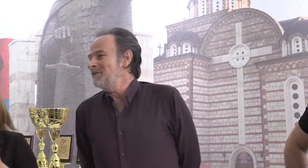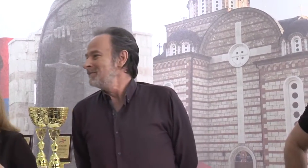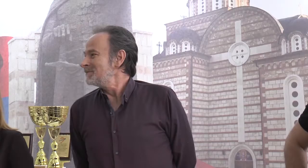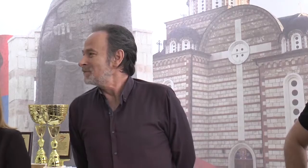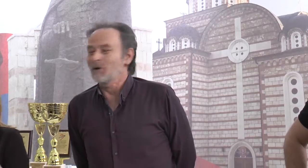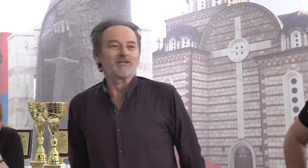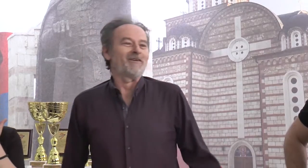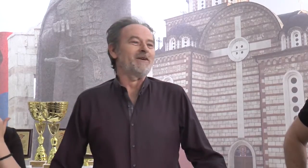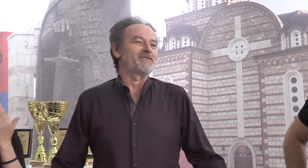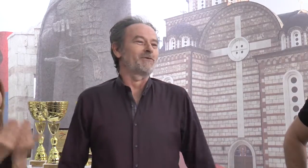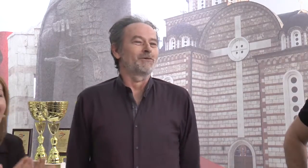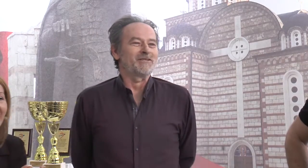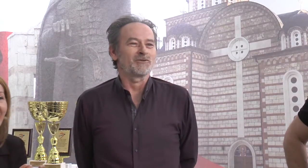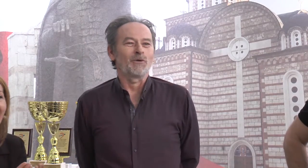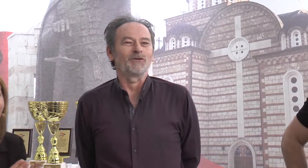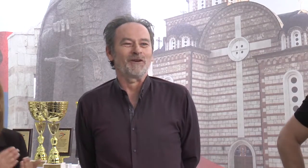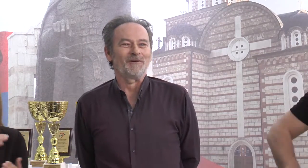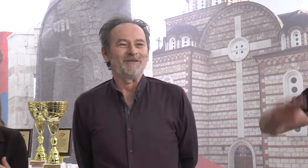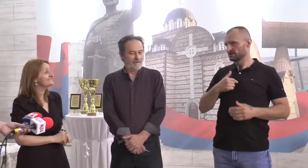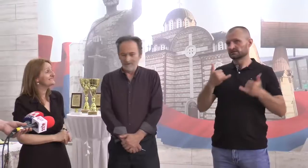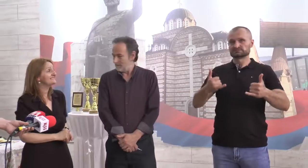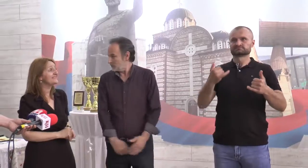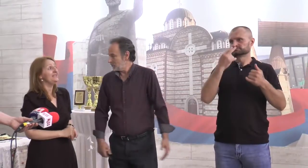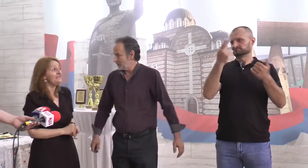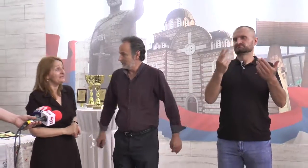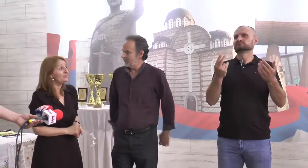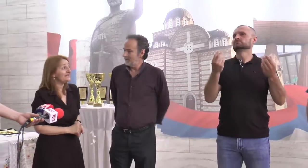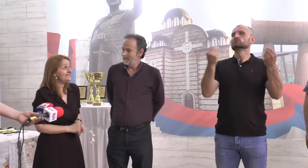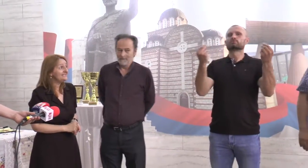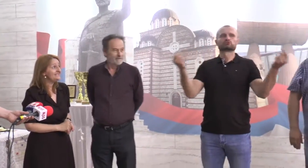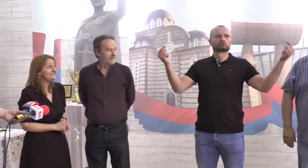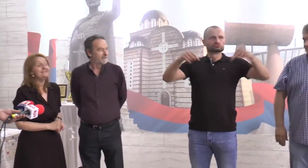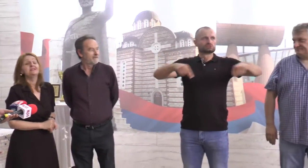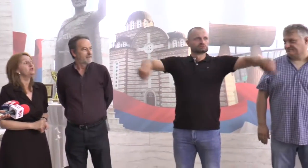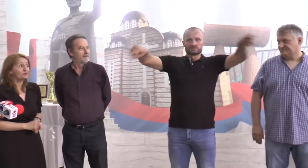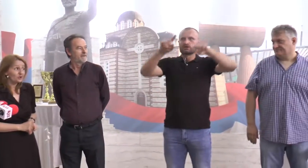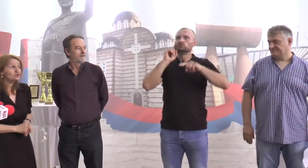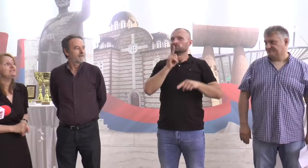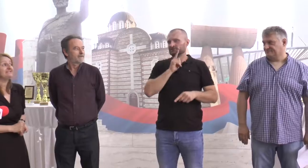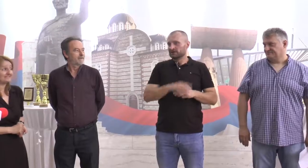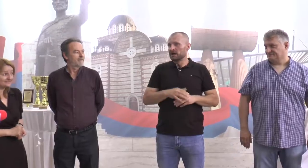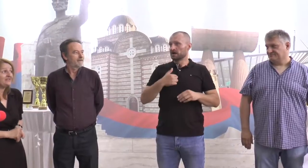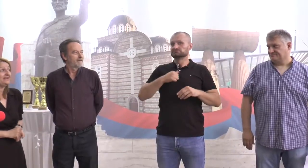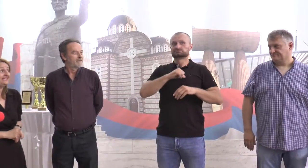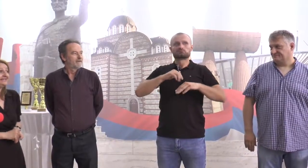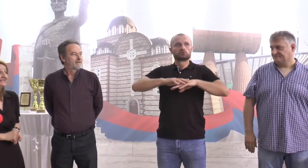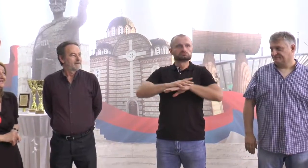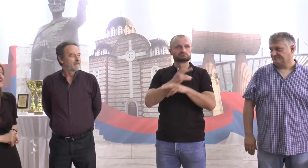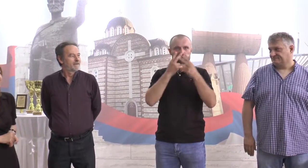i proglašavam izložbu otvorenom. Dobar dan, dobrodošli